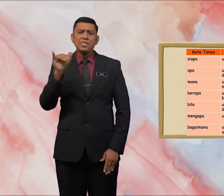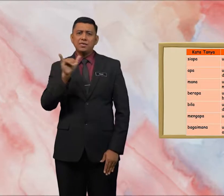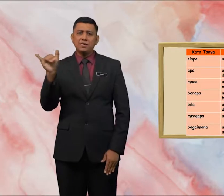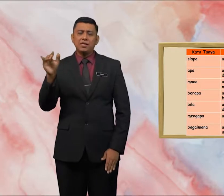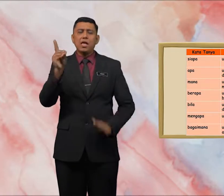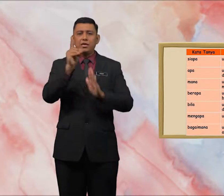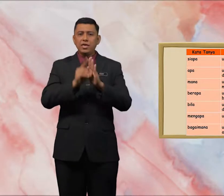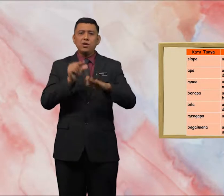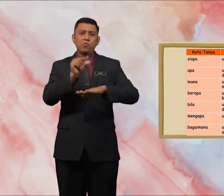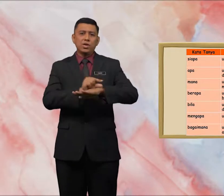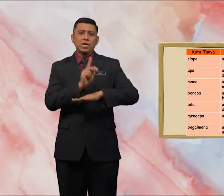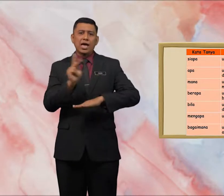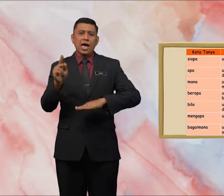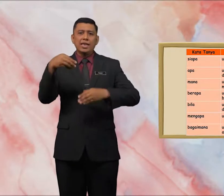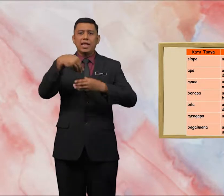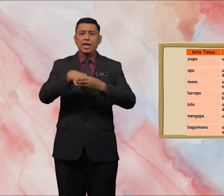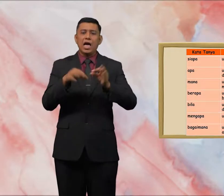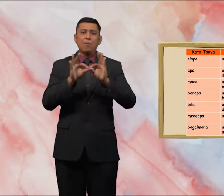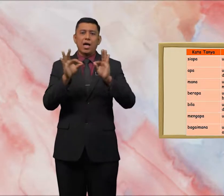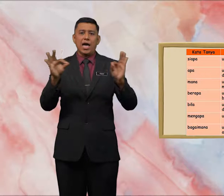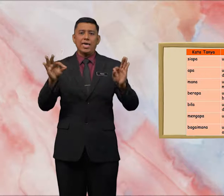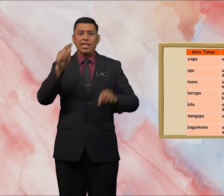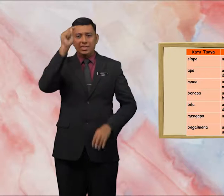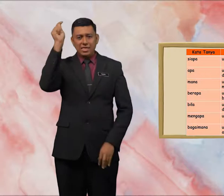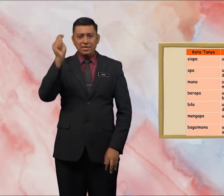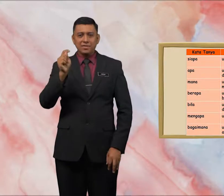kebiasaannya digunakan dalam ayat tanya.